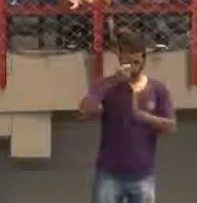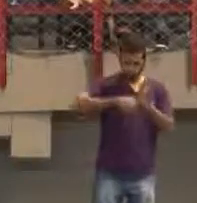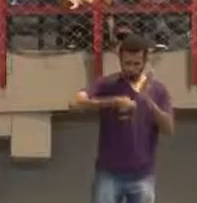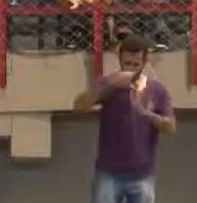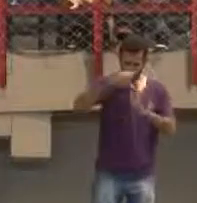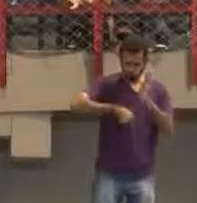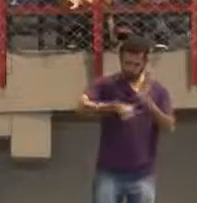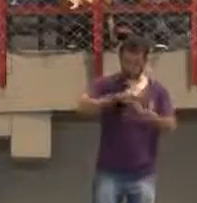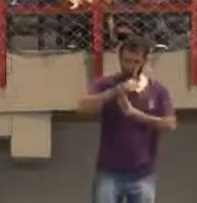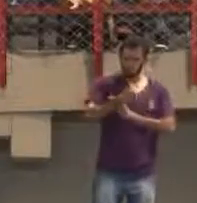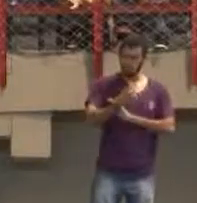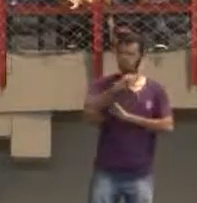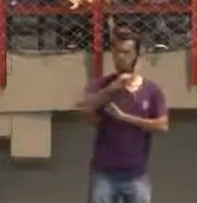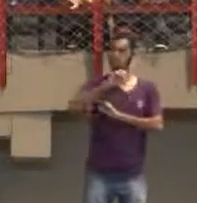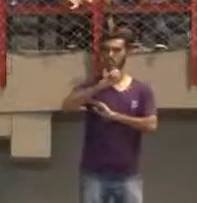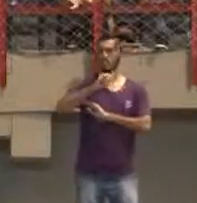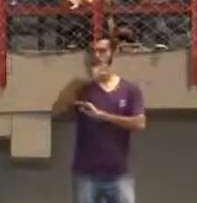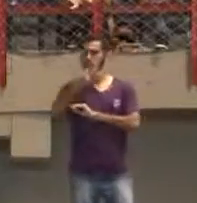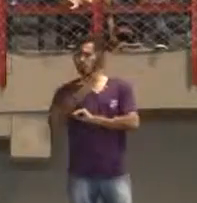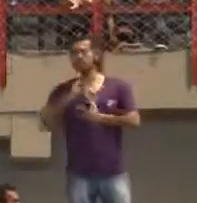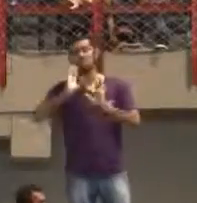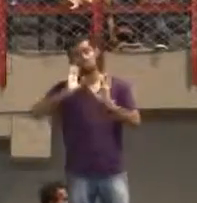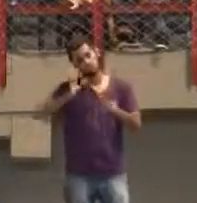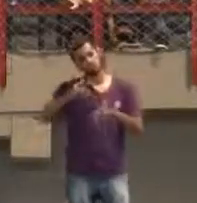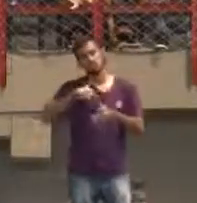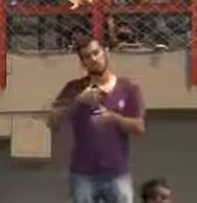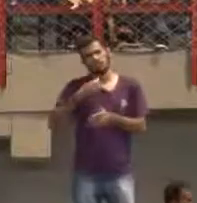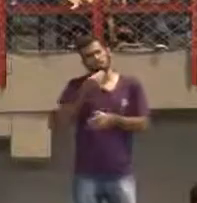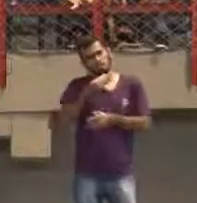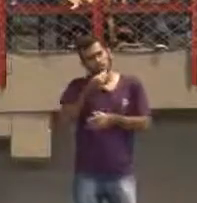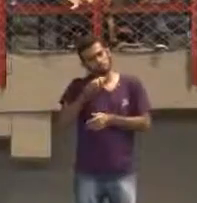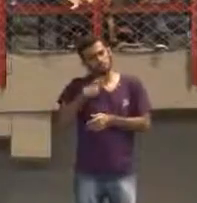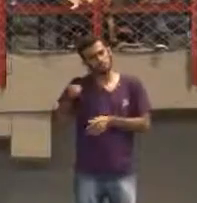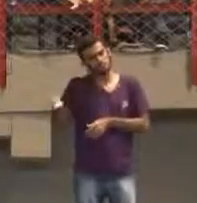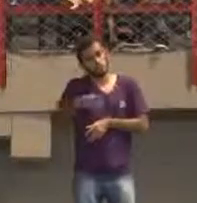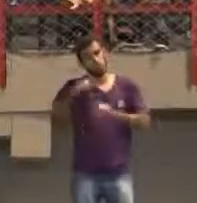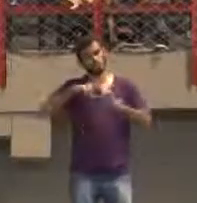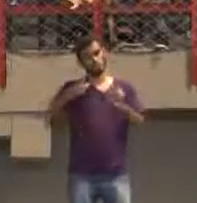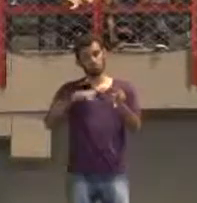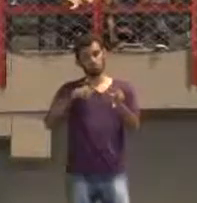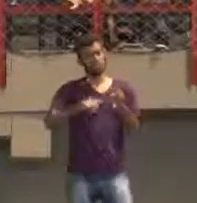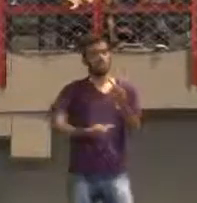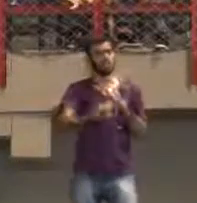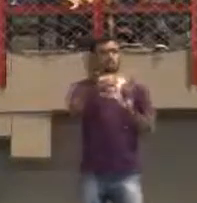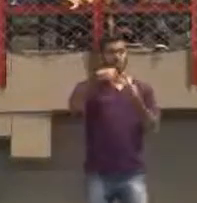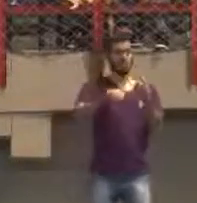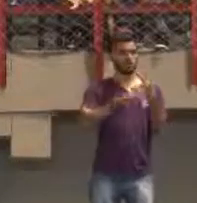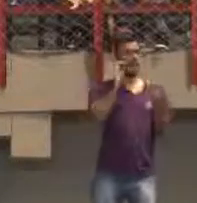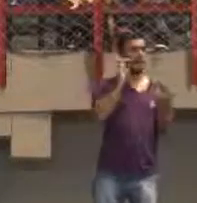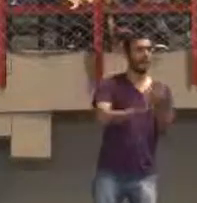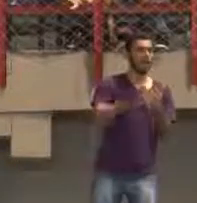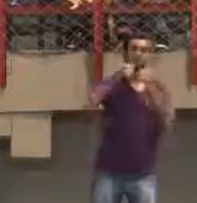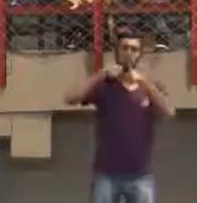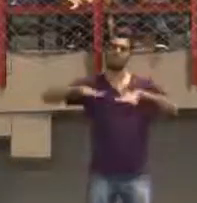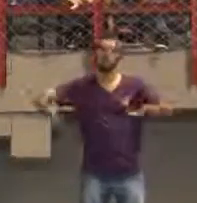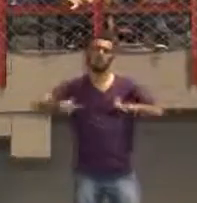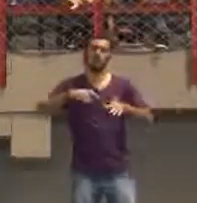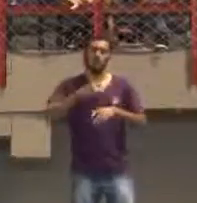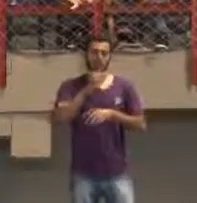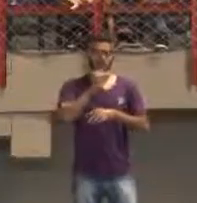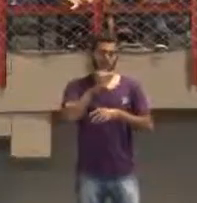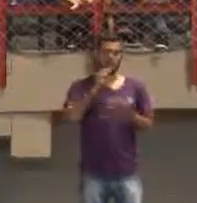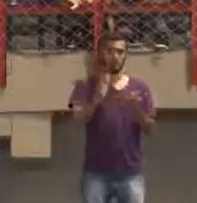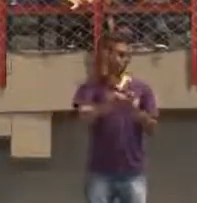ser uma obra moderna mas tem realismo e naturalismo Então embora o livro seja de